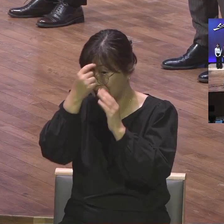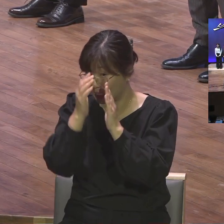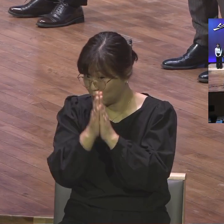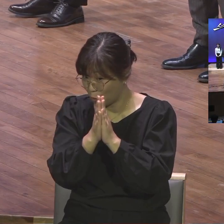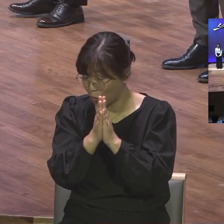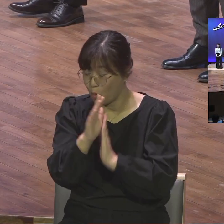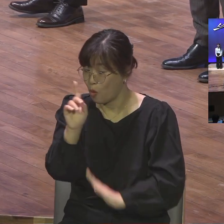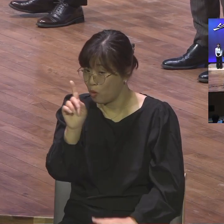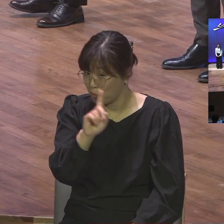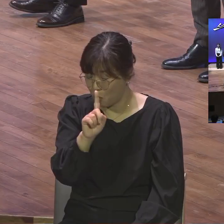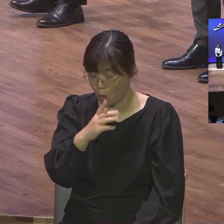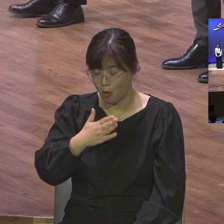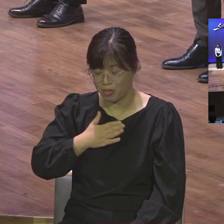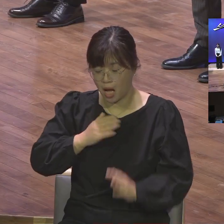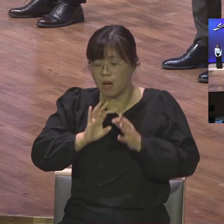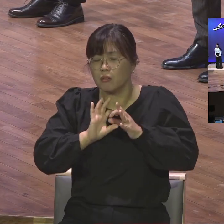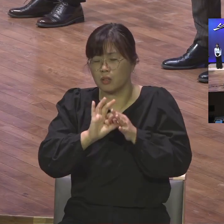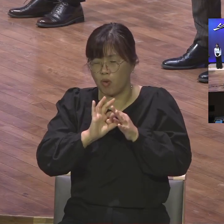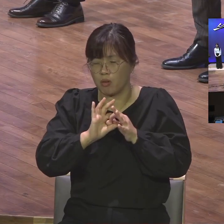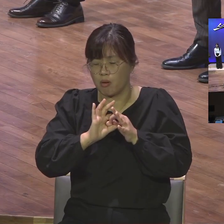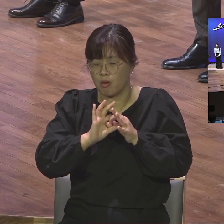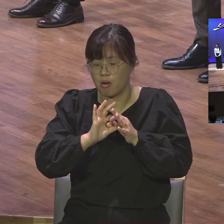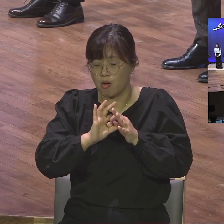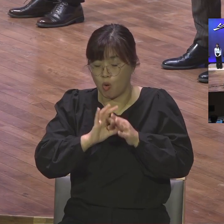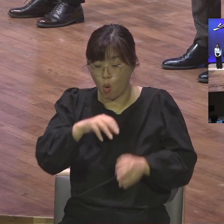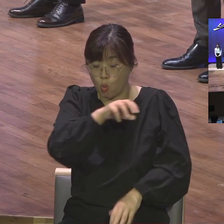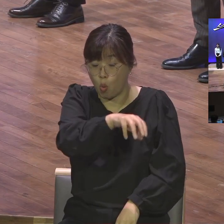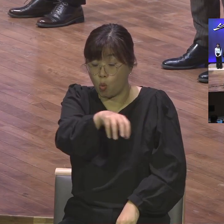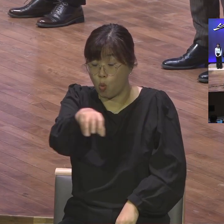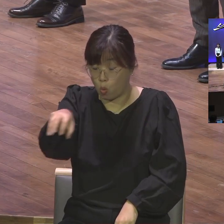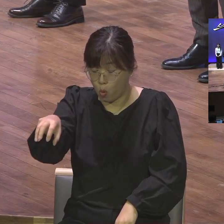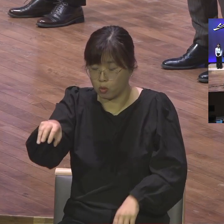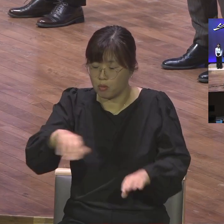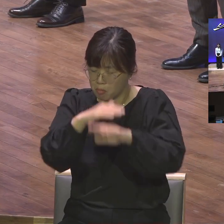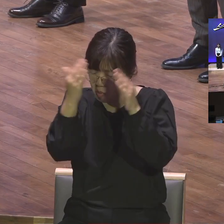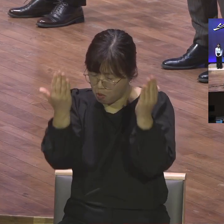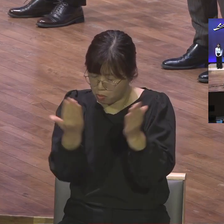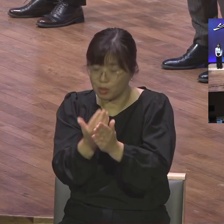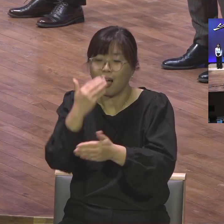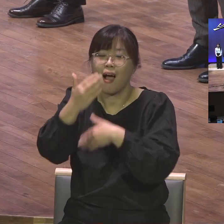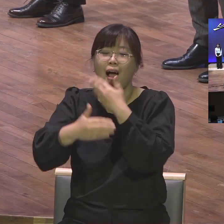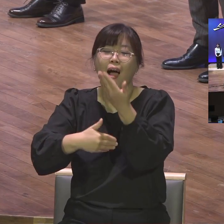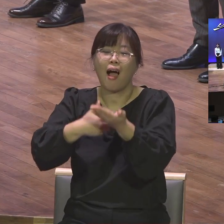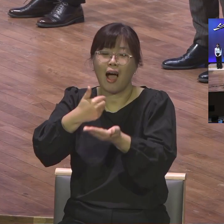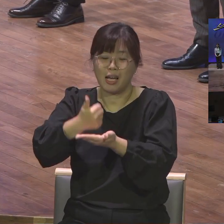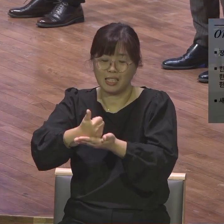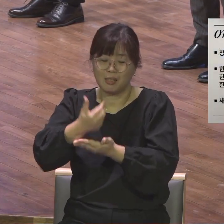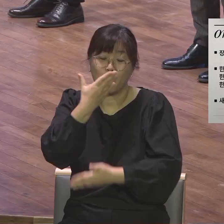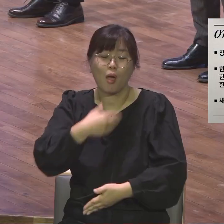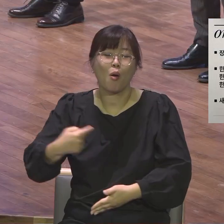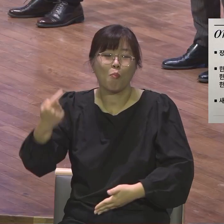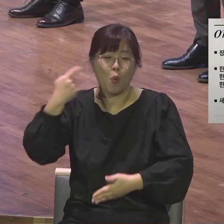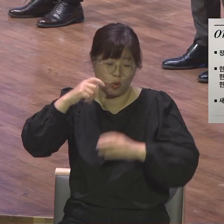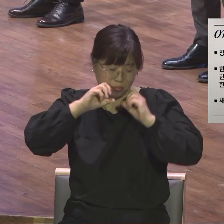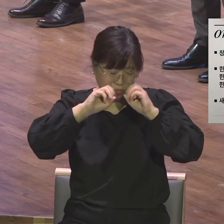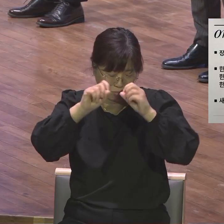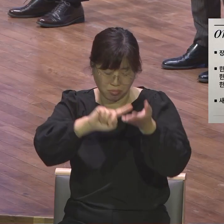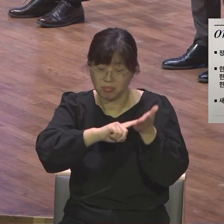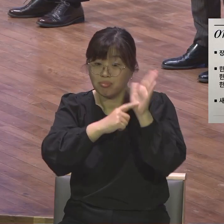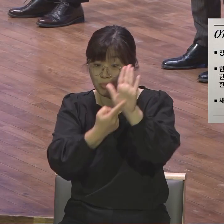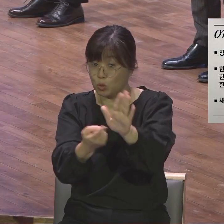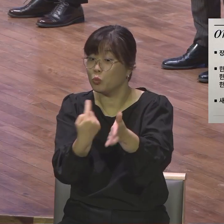현장 가운데 오직 그리스도의 빛만 바라는 그리스도의 절대망대 얻어질 수 있도록 다 함께 기도하시겠습니다. 먼저 오늘 기관복음을 한